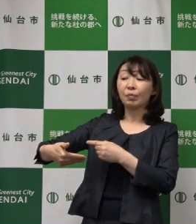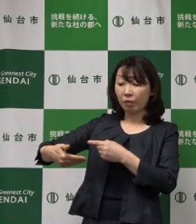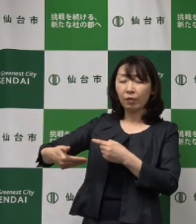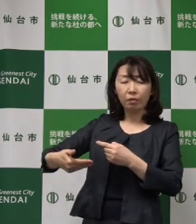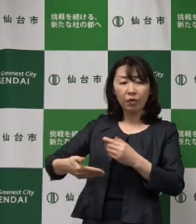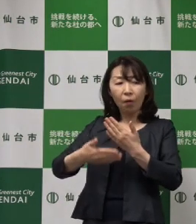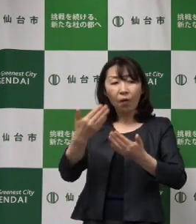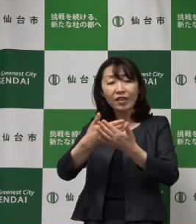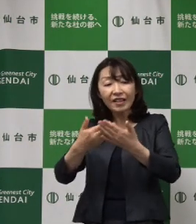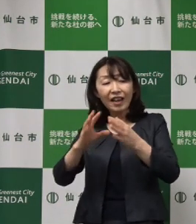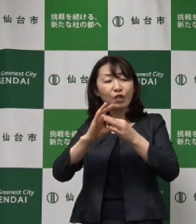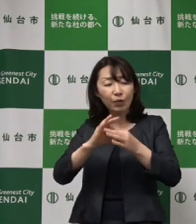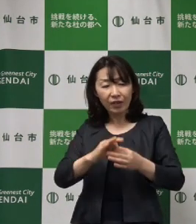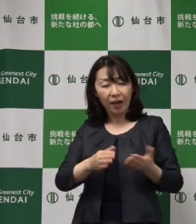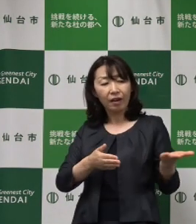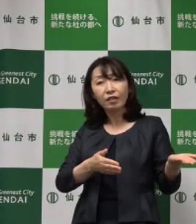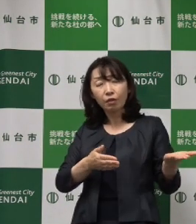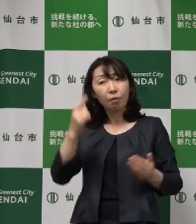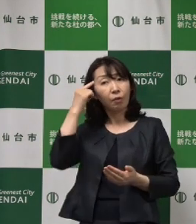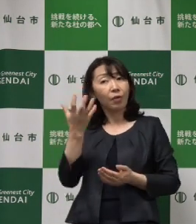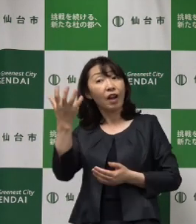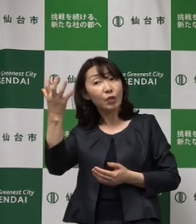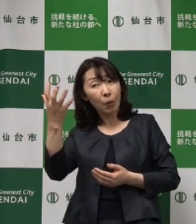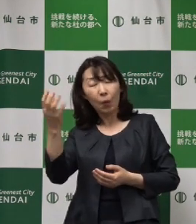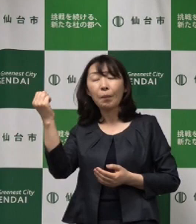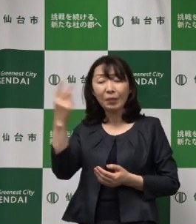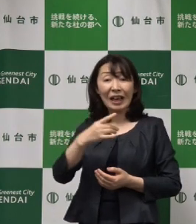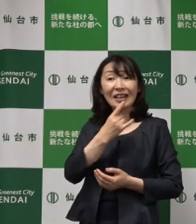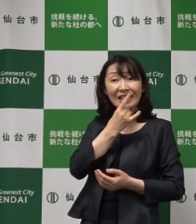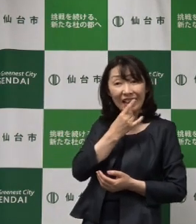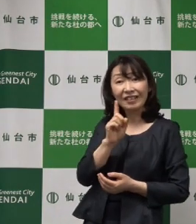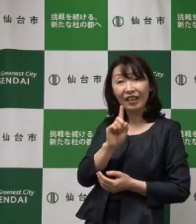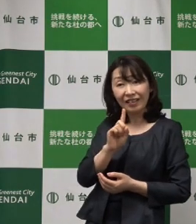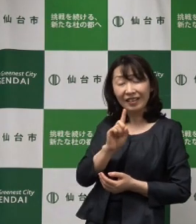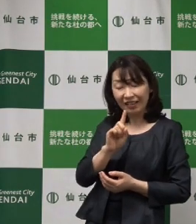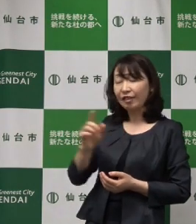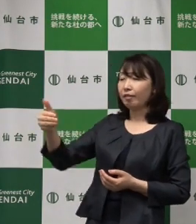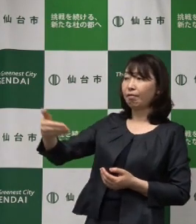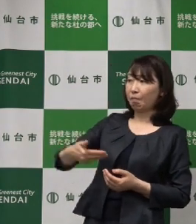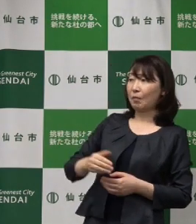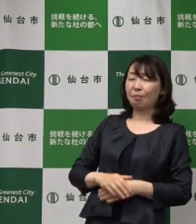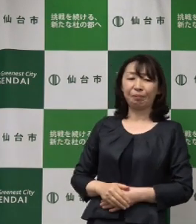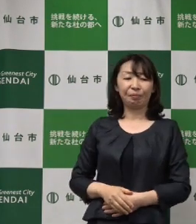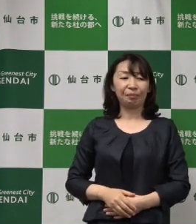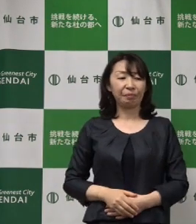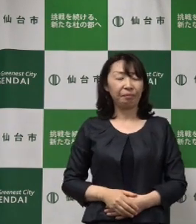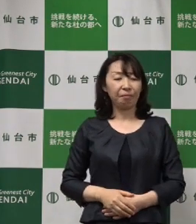をお持ちになっていて、どのような期待をされているかというのを、 はい、